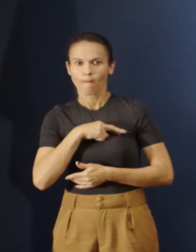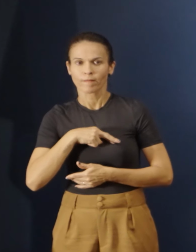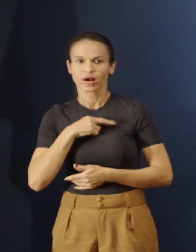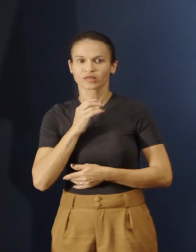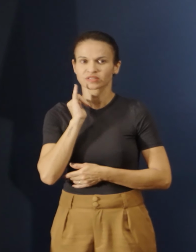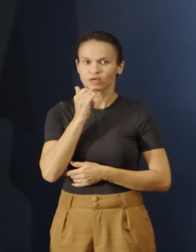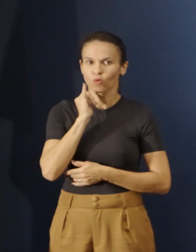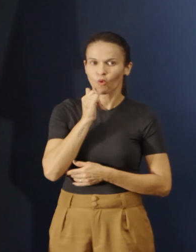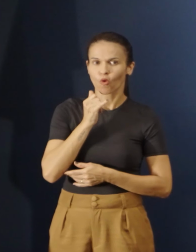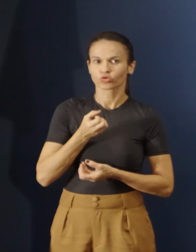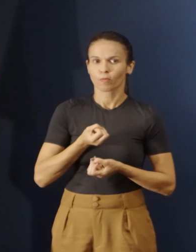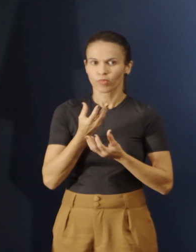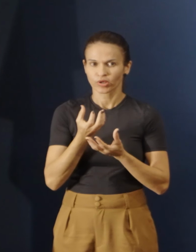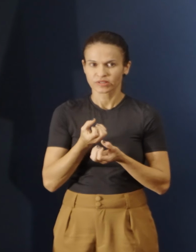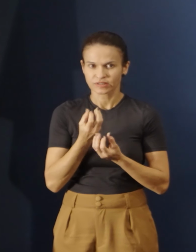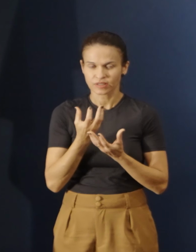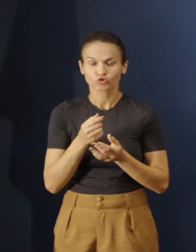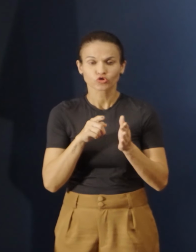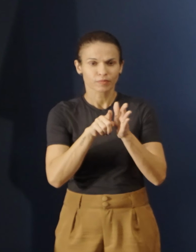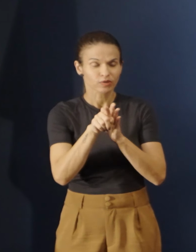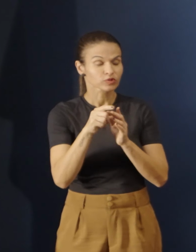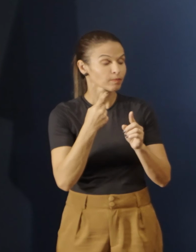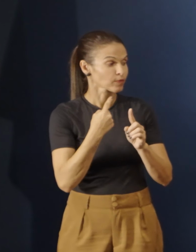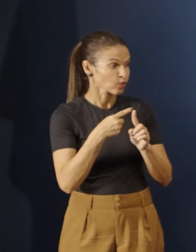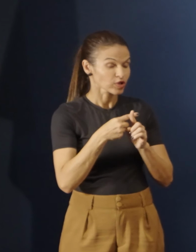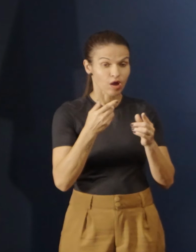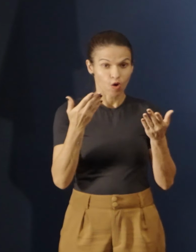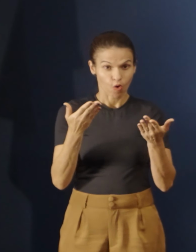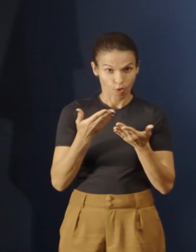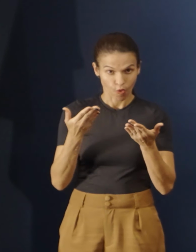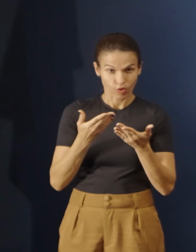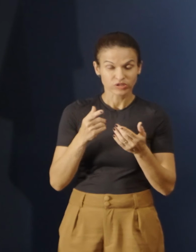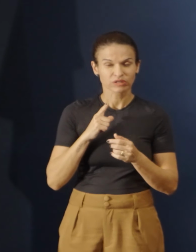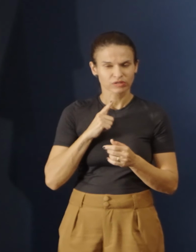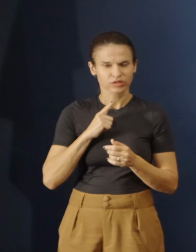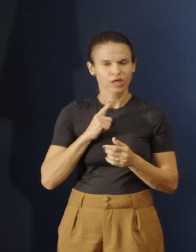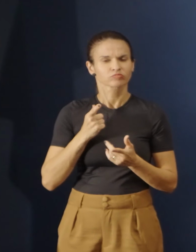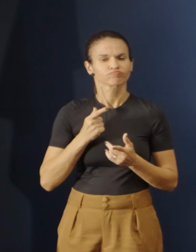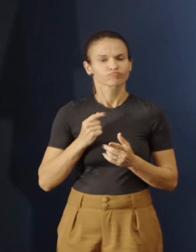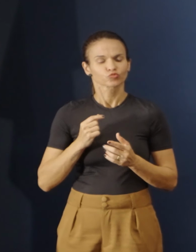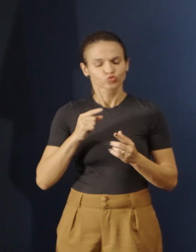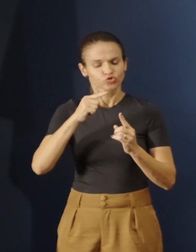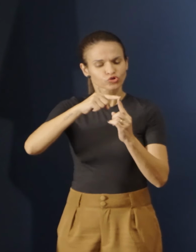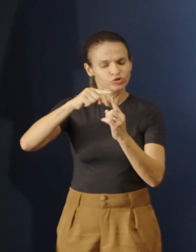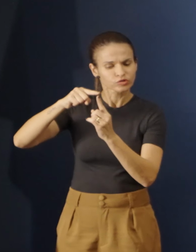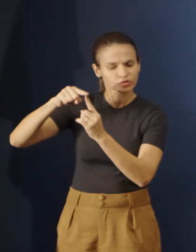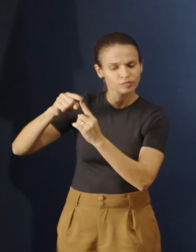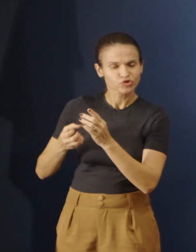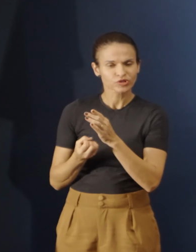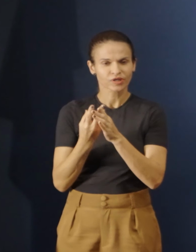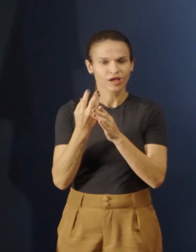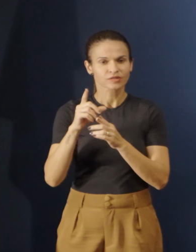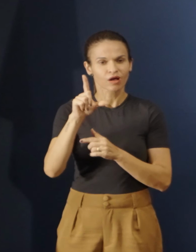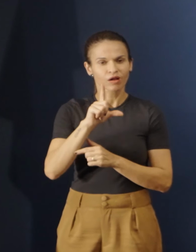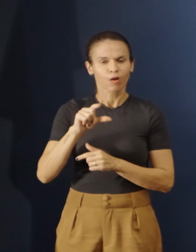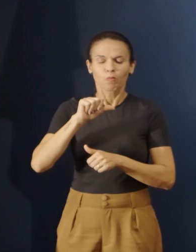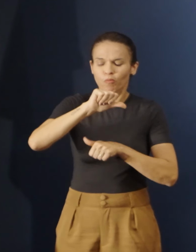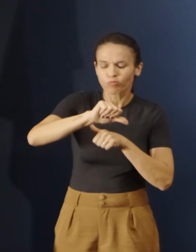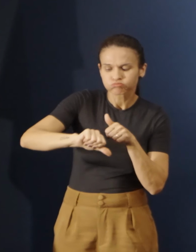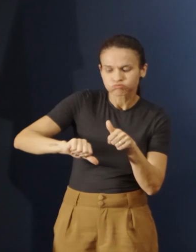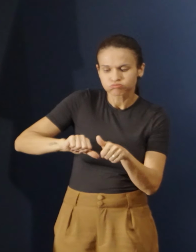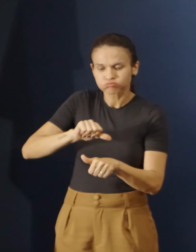É, então, pois é, não, eu estou te perguntando isso por quê? Porque hoje em dia tem muita performance de criação literária. Muda muito, a gente está numa